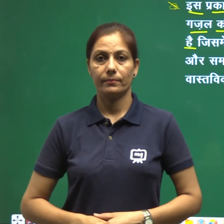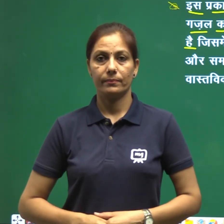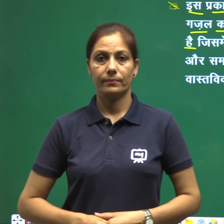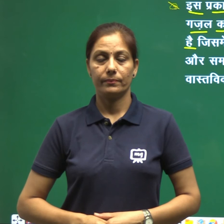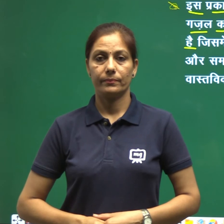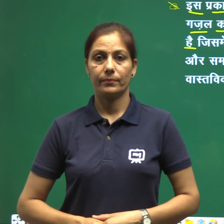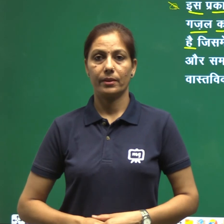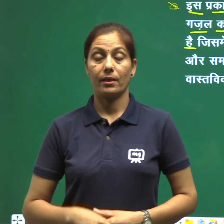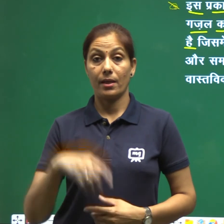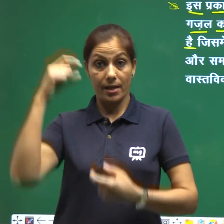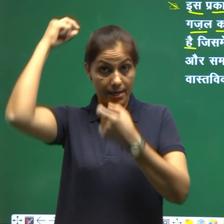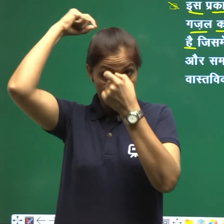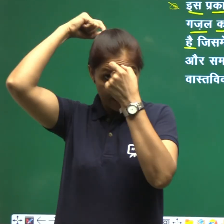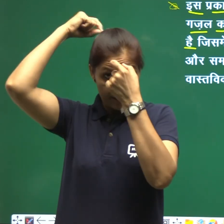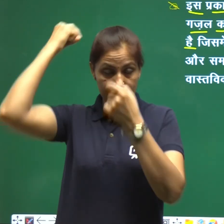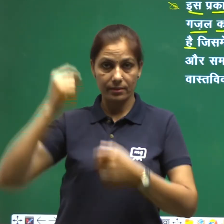राजनीति